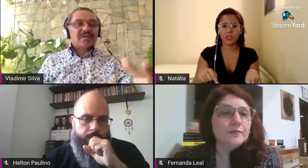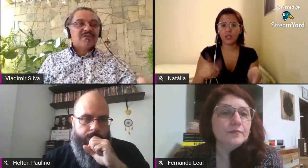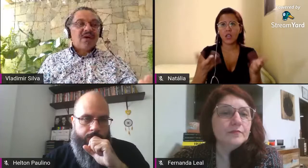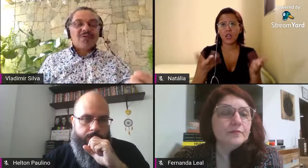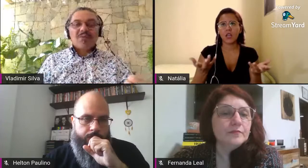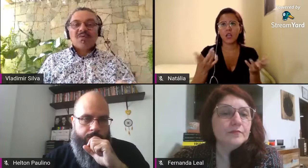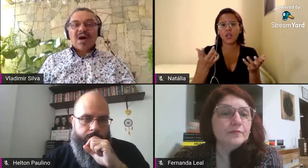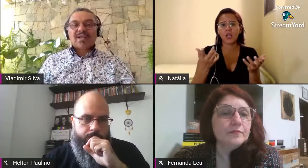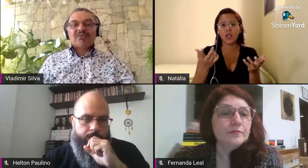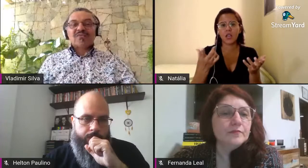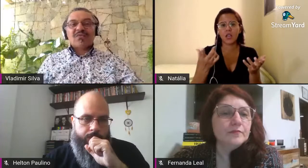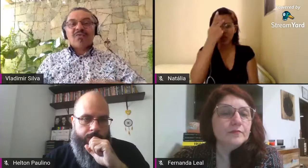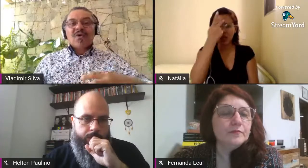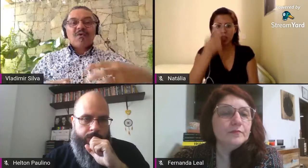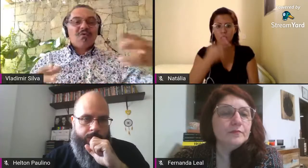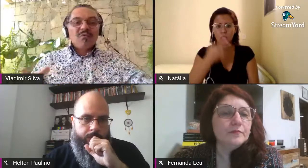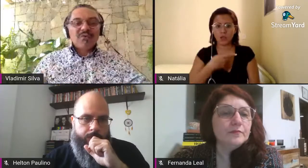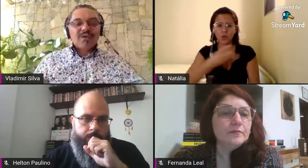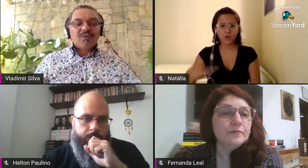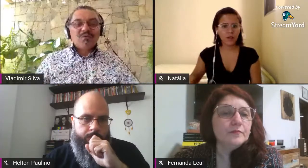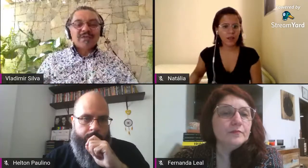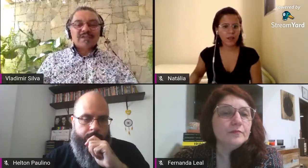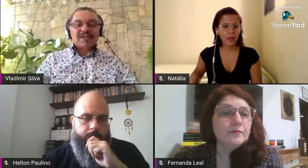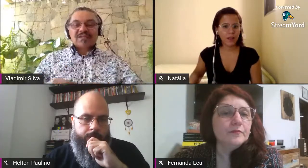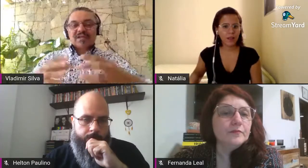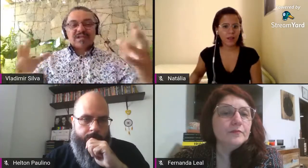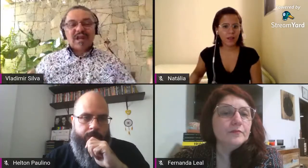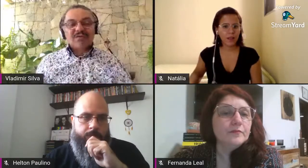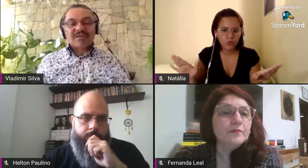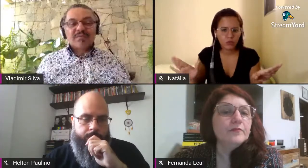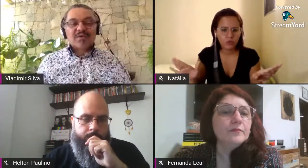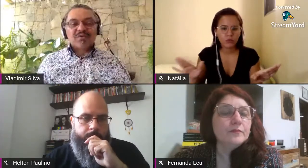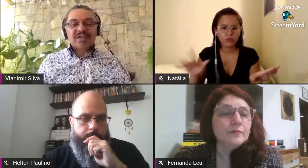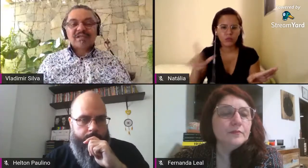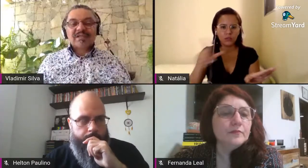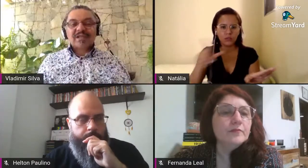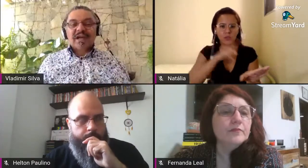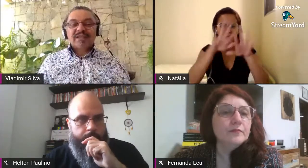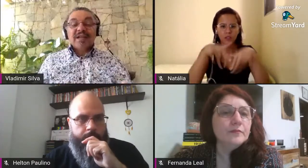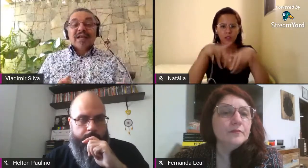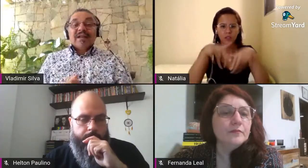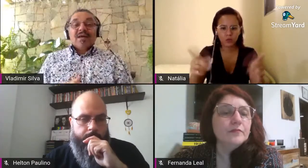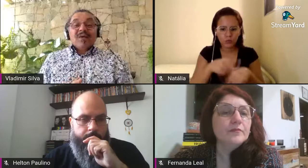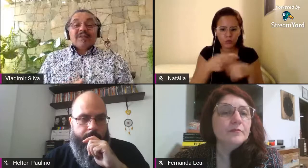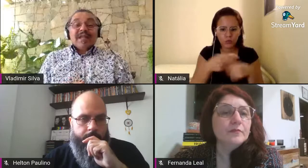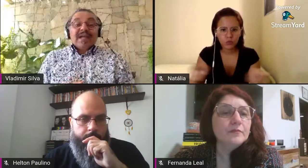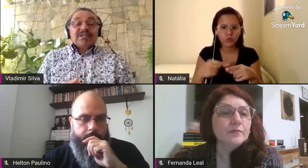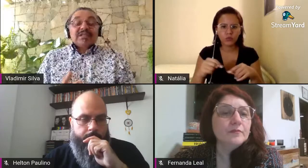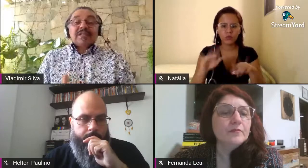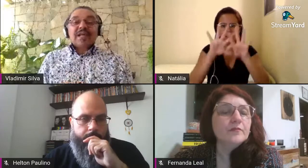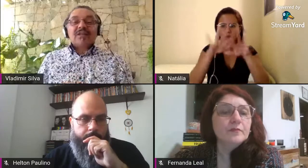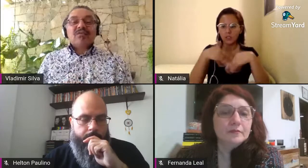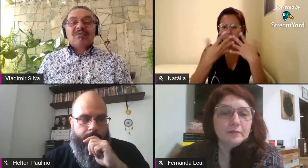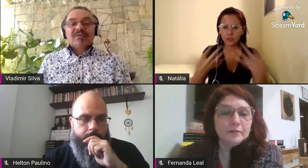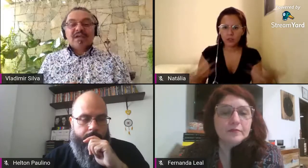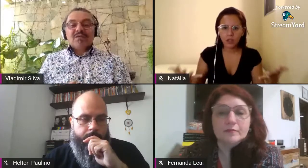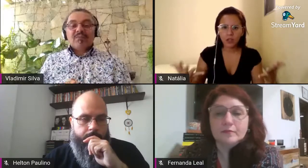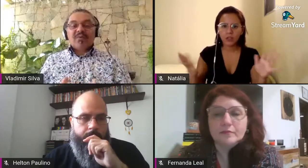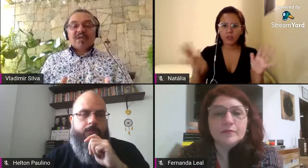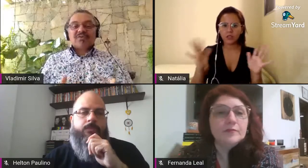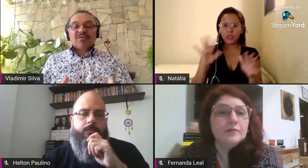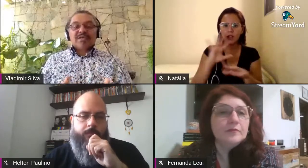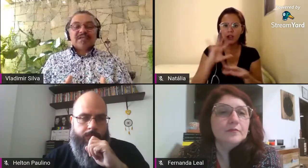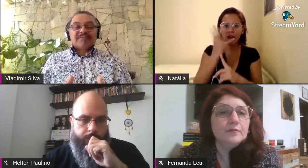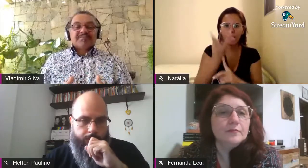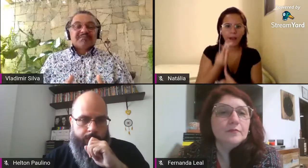ou um festival como o Atos, ou o Comune Curtas, seja lá o que se produz nessa cidade, não tem a chancela do governo